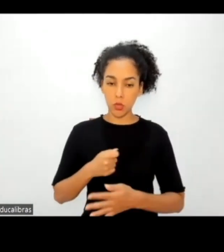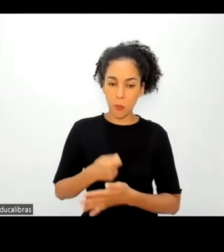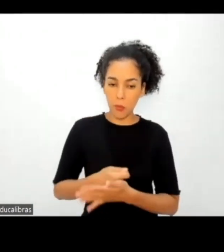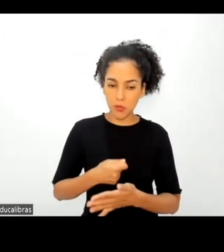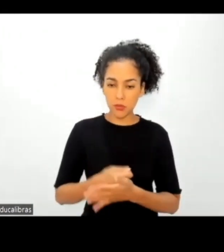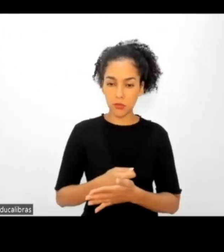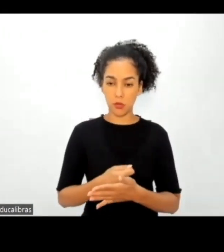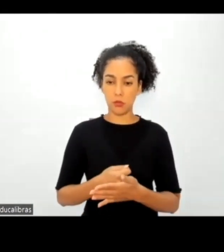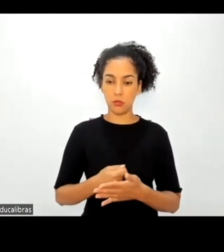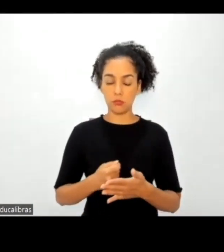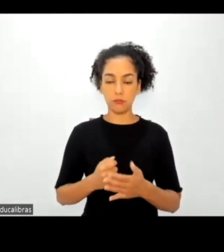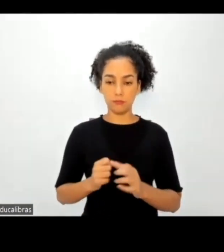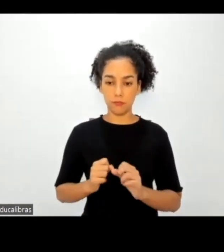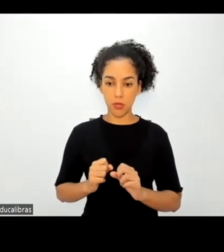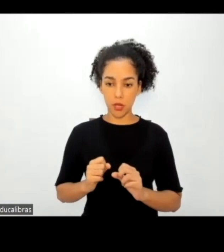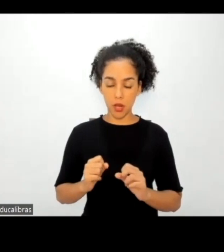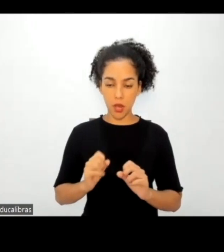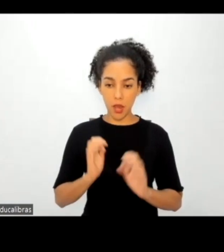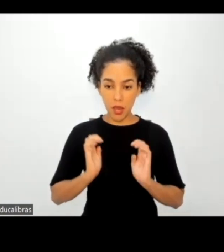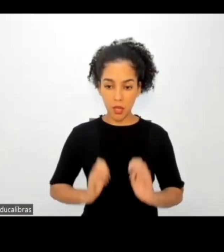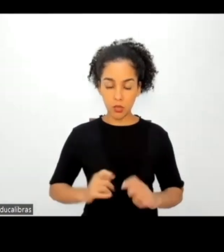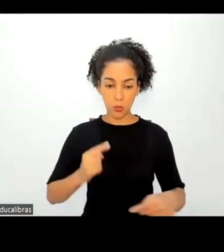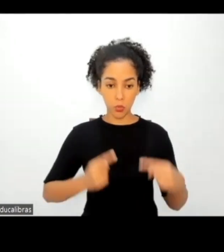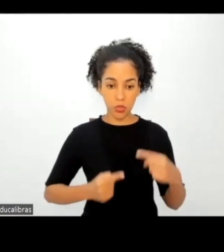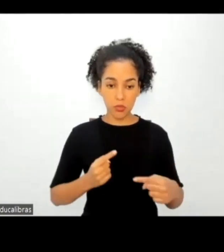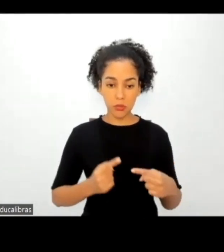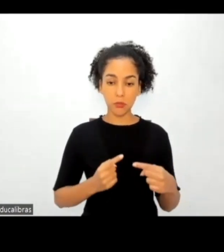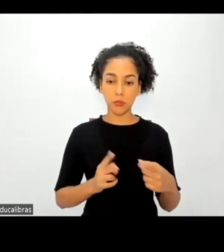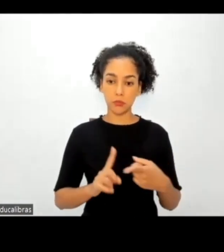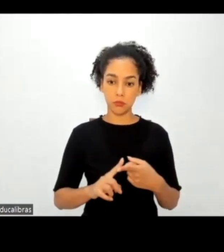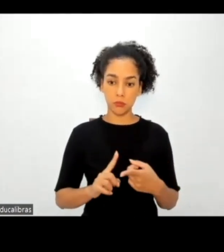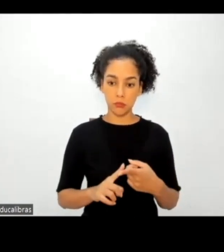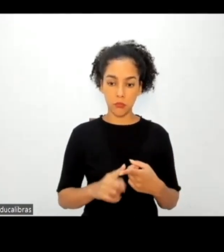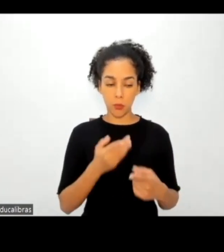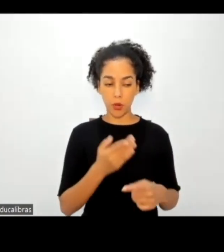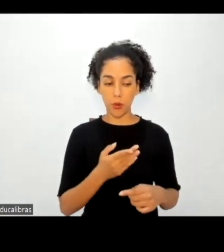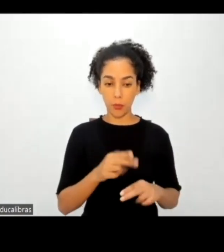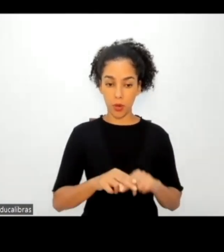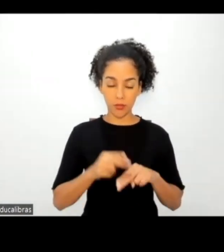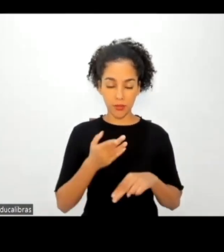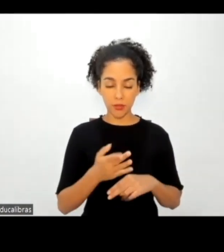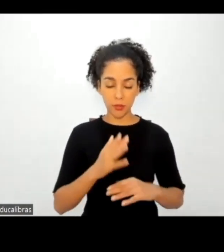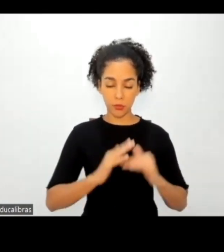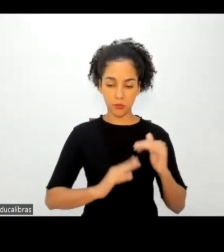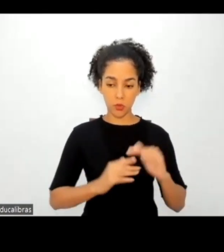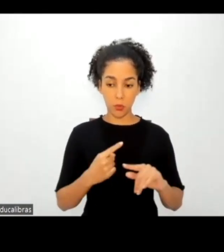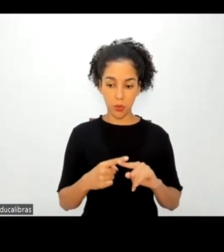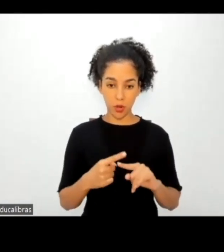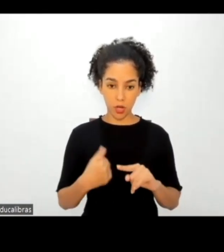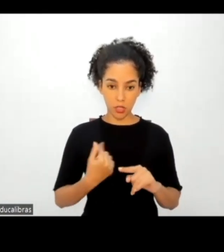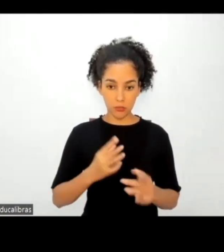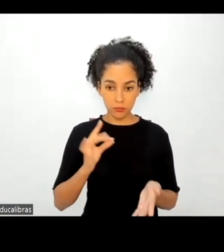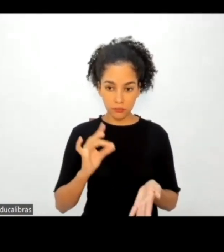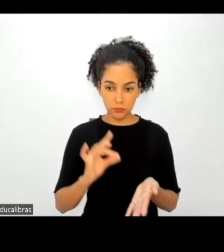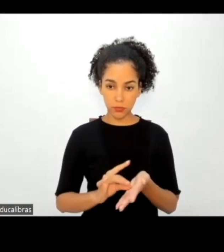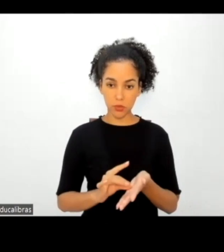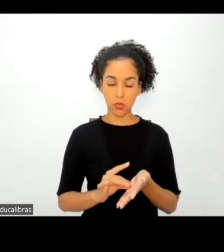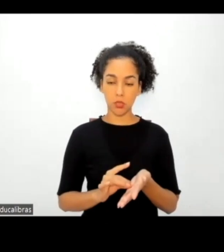ético-político consagrado por essa profissão, né? Até porque não tem como a gente, de fato, né, construir ações,